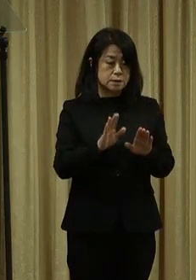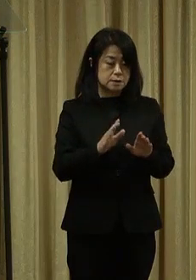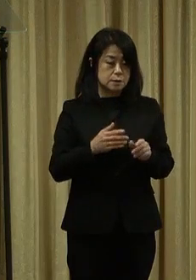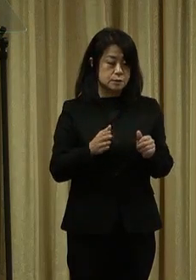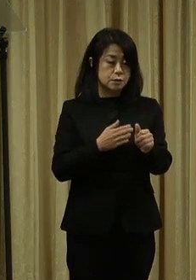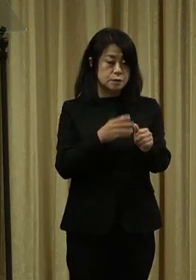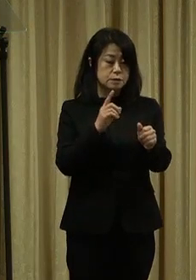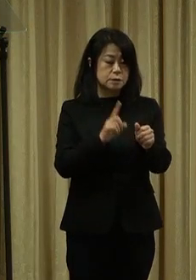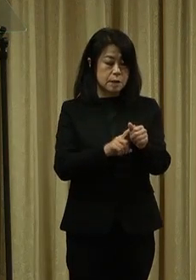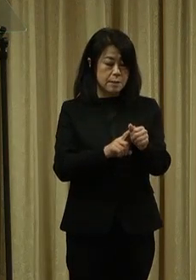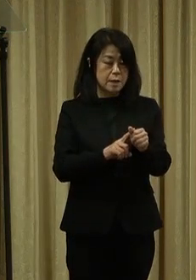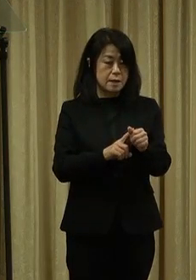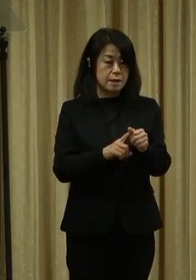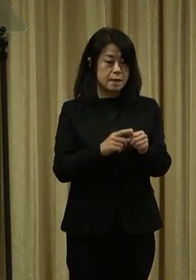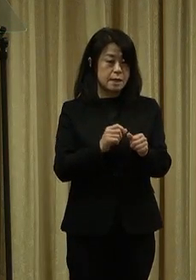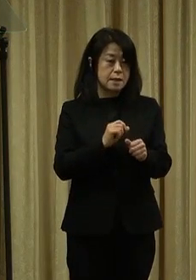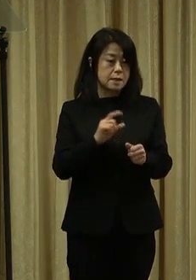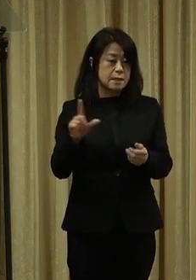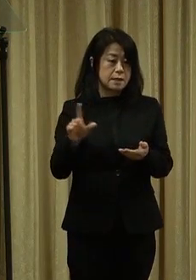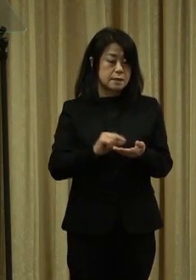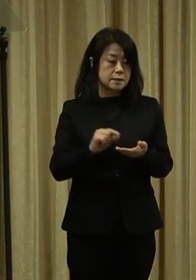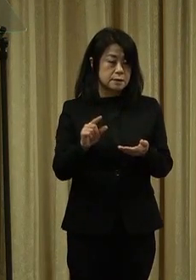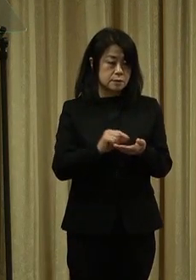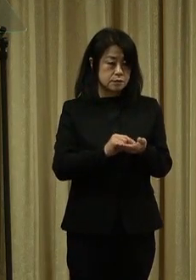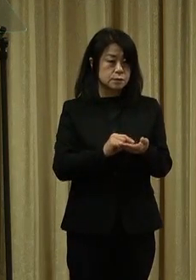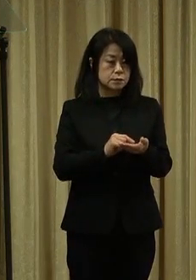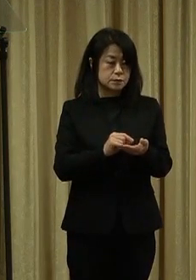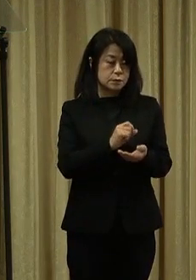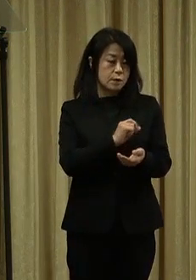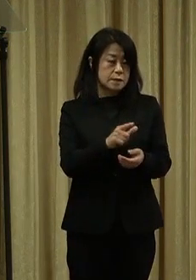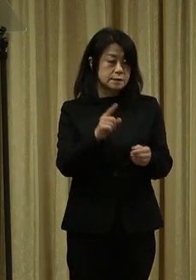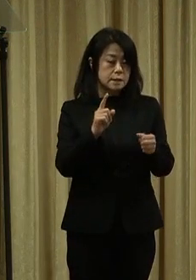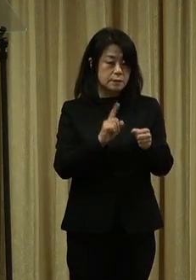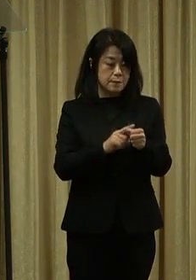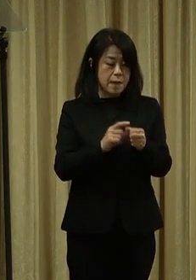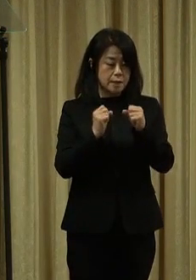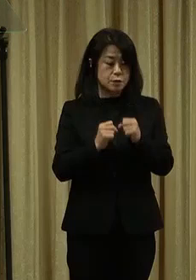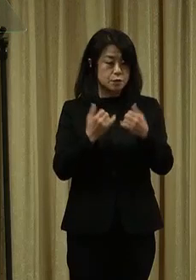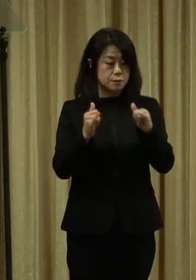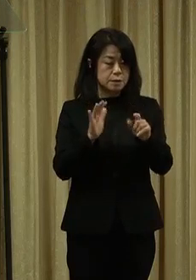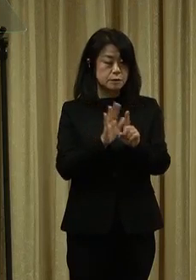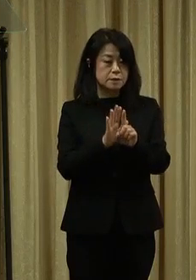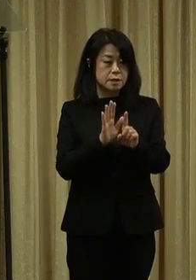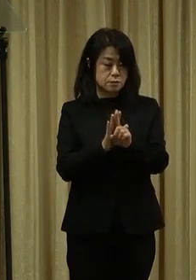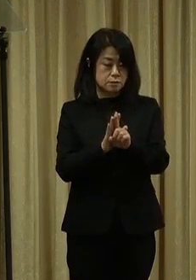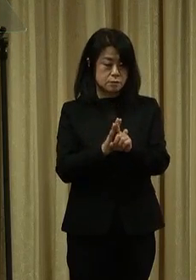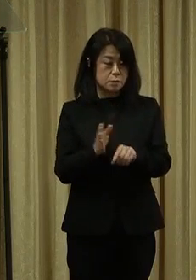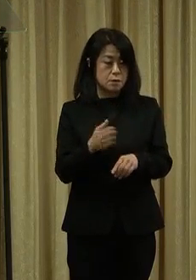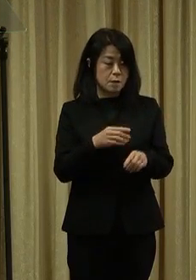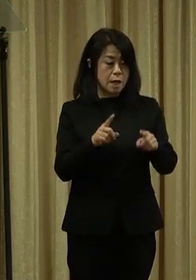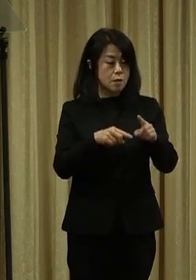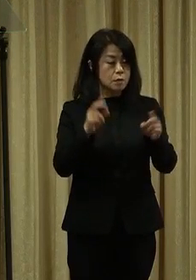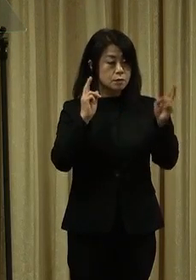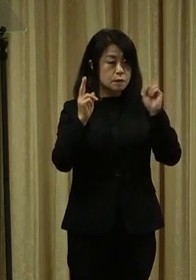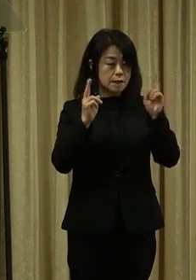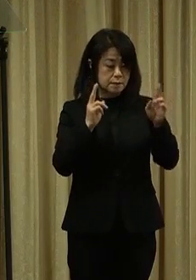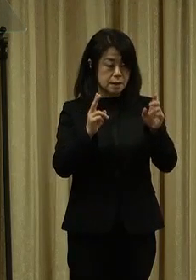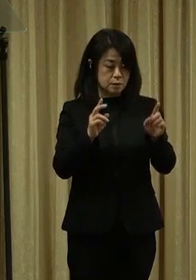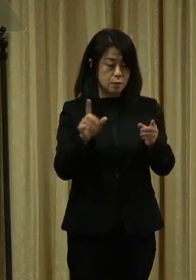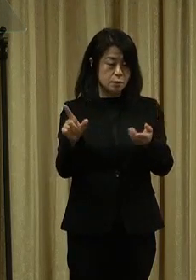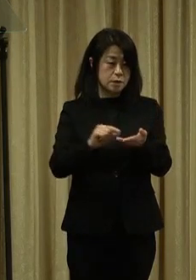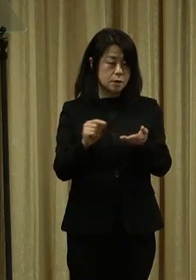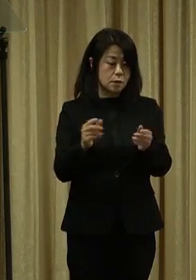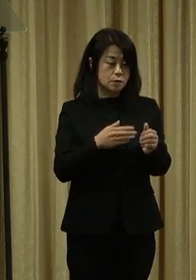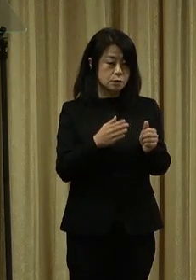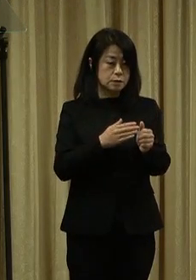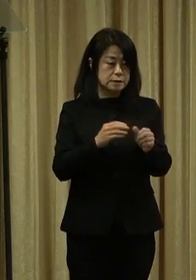通の活性化に向けた住民の参画に対して支援をするほか、交通事業者と連携した利用促進キャンペーン